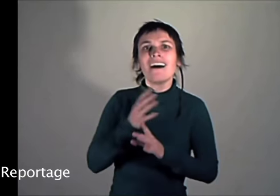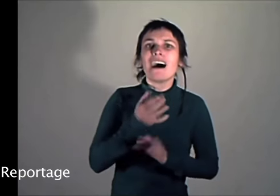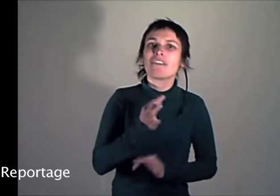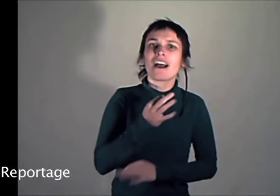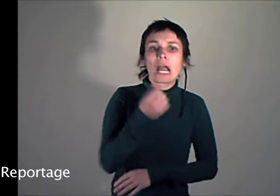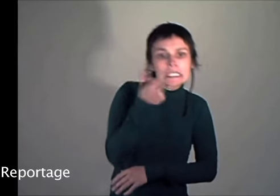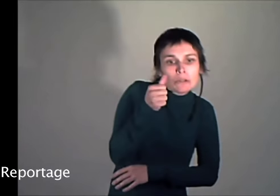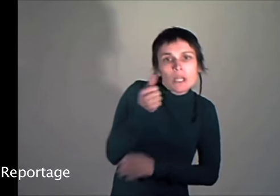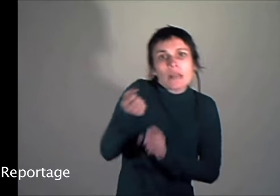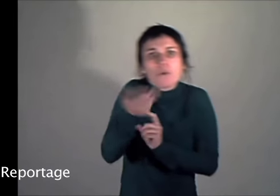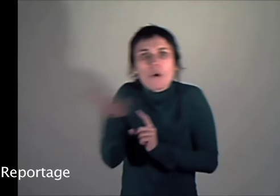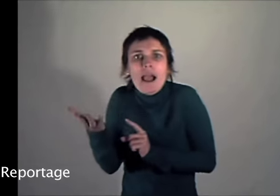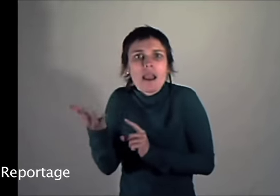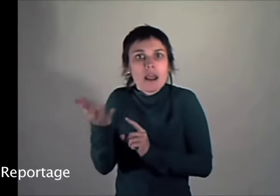qu'elle considérait la question du temps,